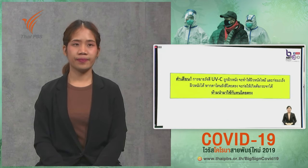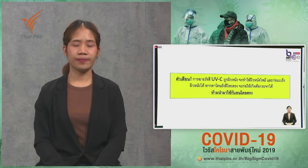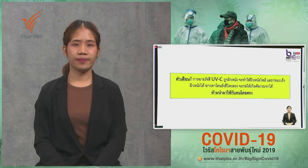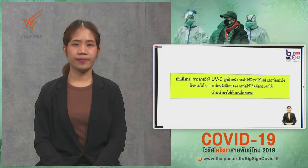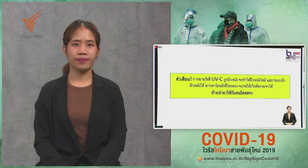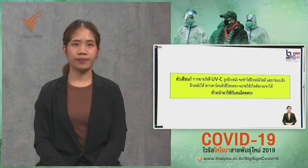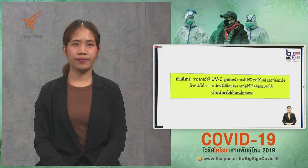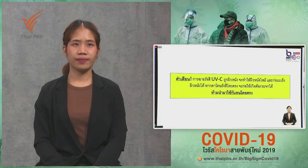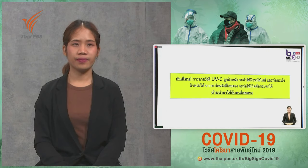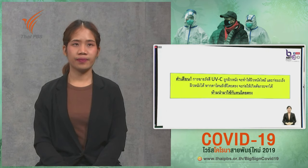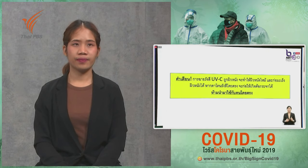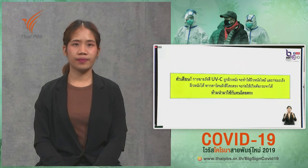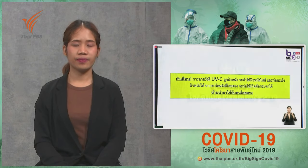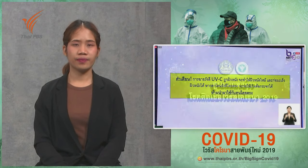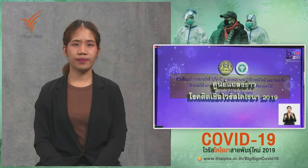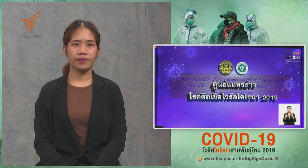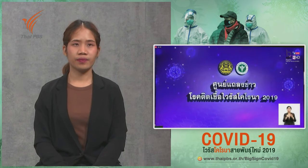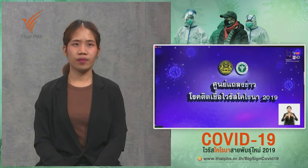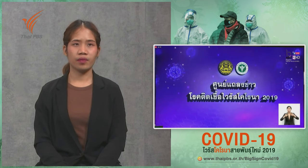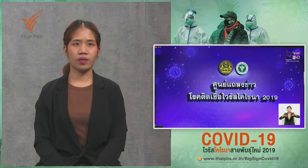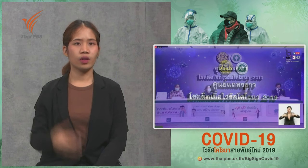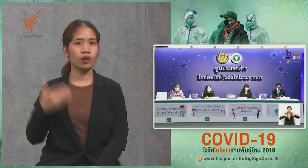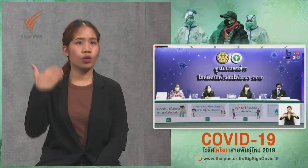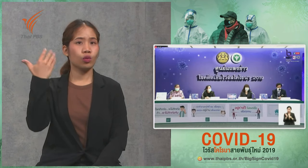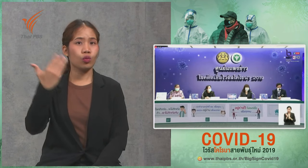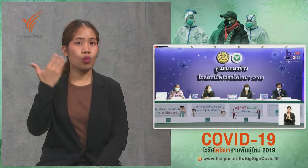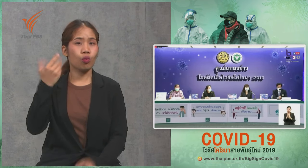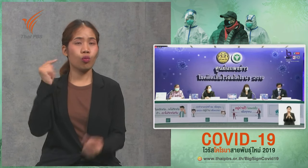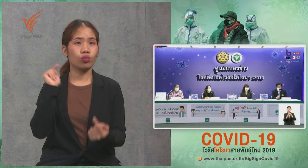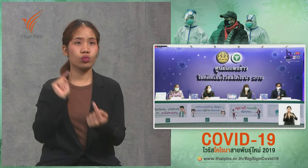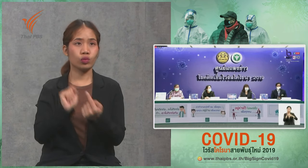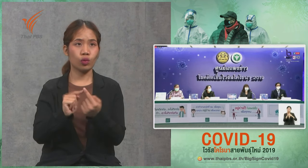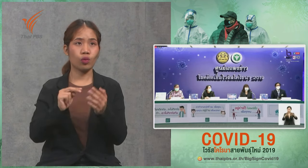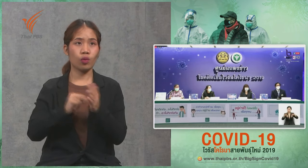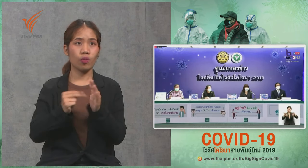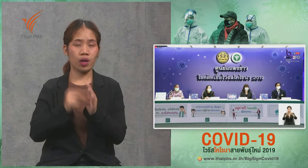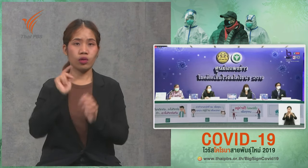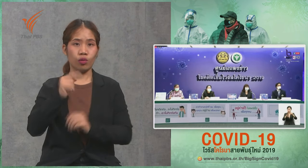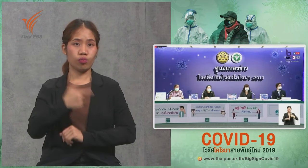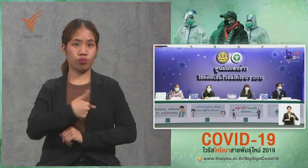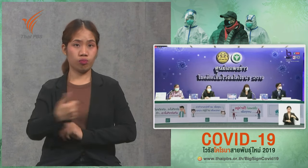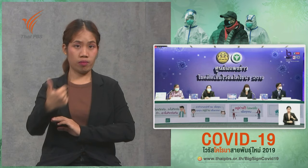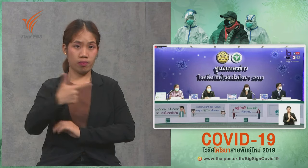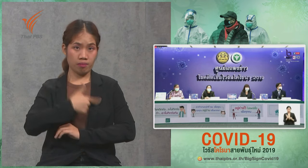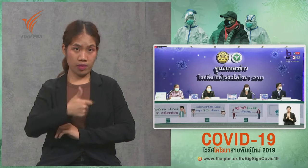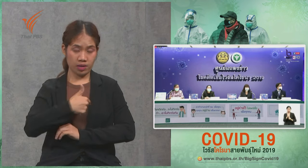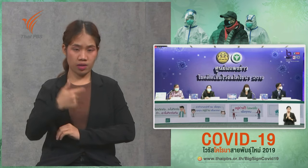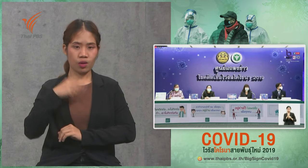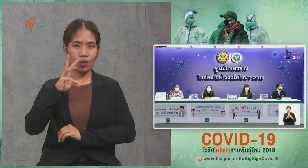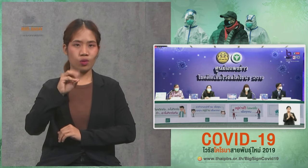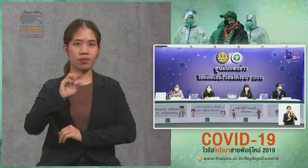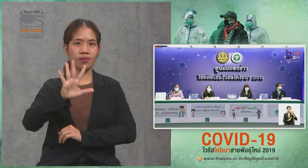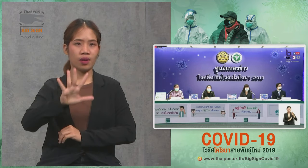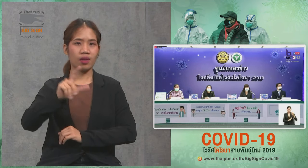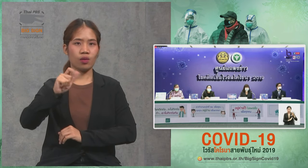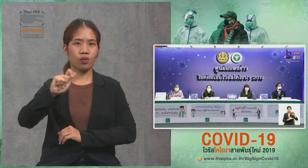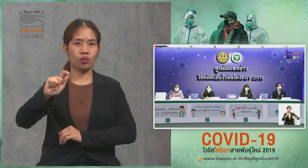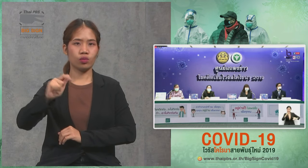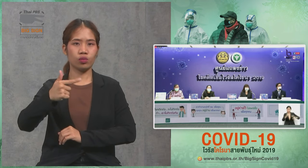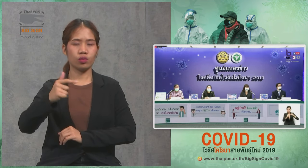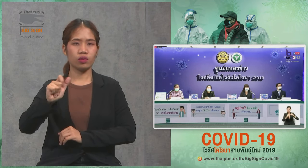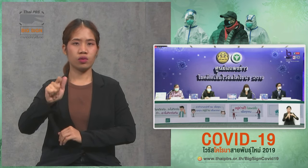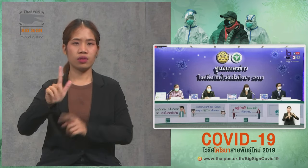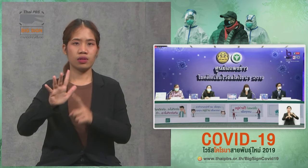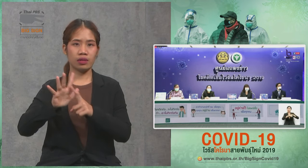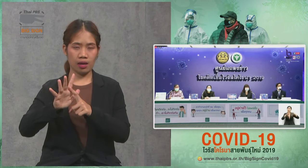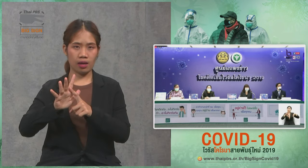คือในส่วนของความร้อนนะคะส่วนใหญ่ก็คือเราต้องมั่นใจว่าอุณหภูมิเนี่ยมันถึง65องศาเป็นระยะเวลาอย่างน้